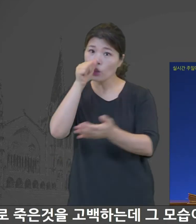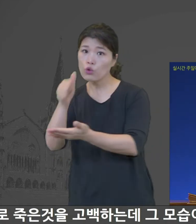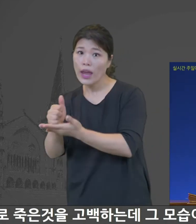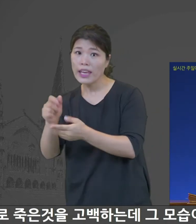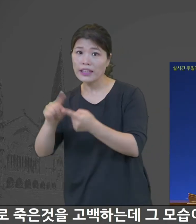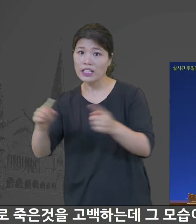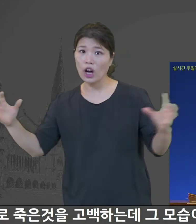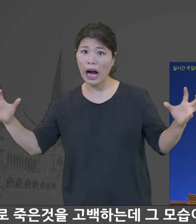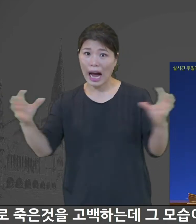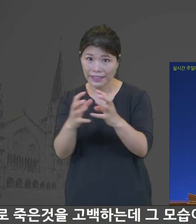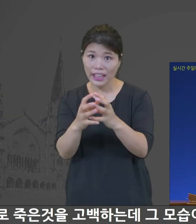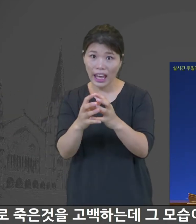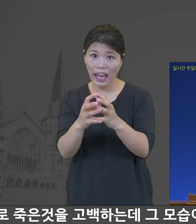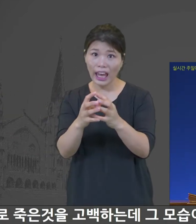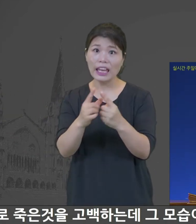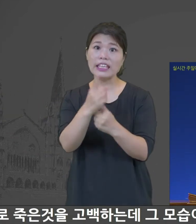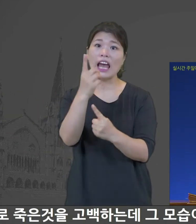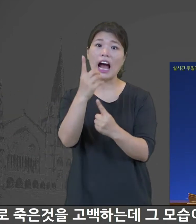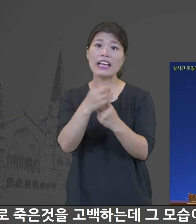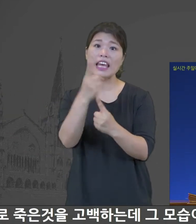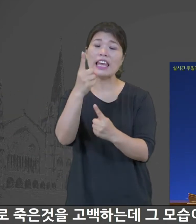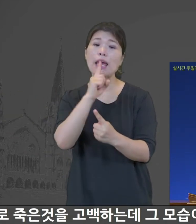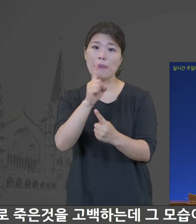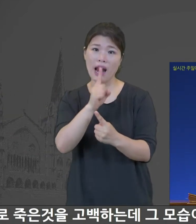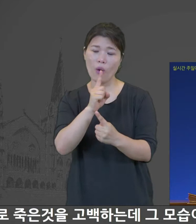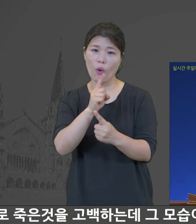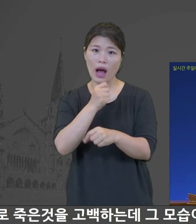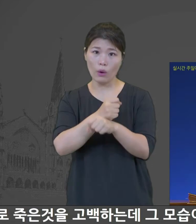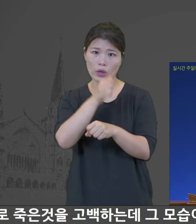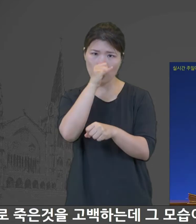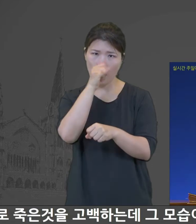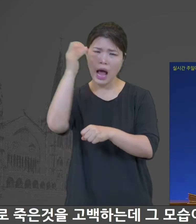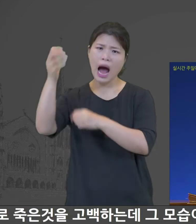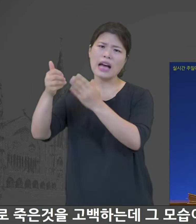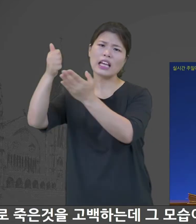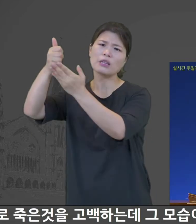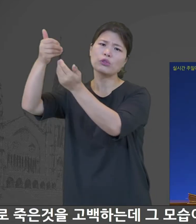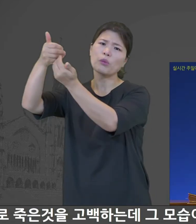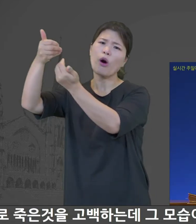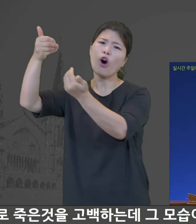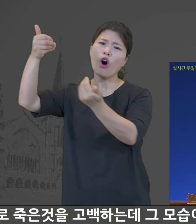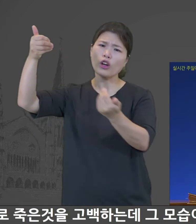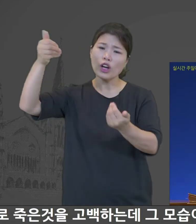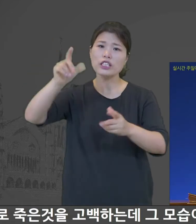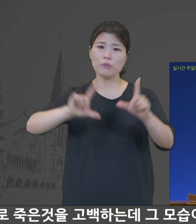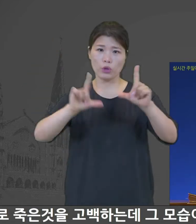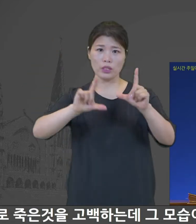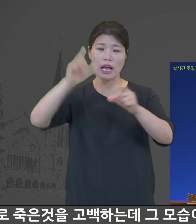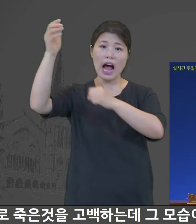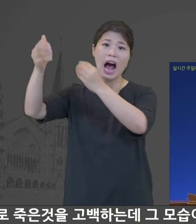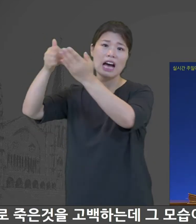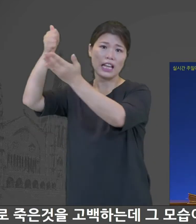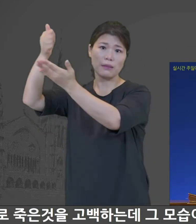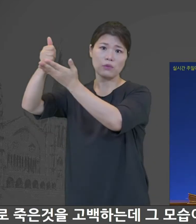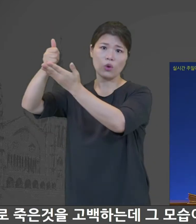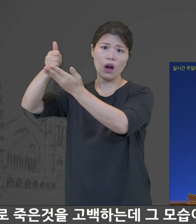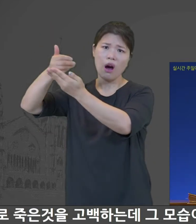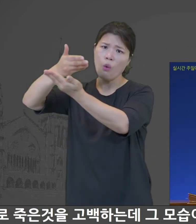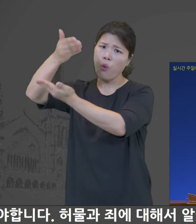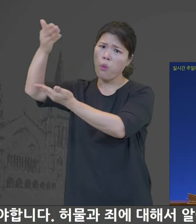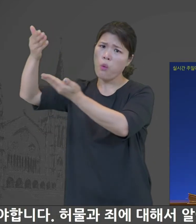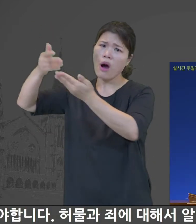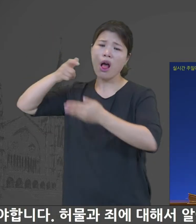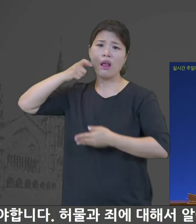덩어리의 개념으로 보아서 우리가 하나님으로부터 멀어져 있는 상태, 곧 하나님과 도저히 어우러질 수